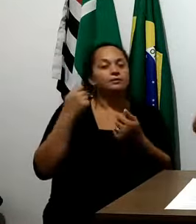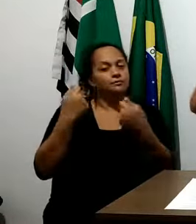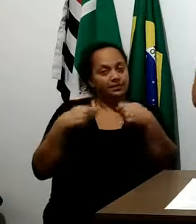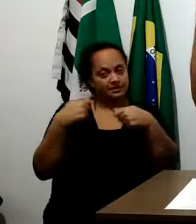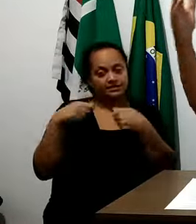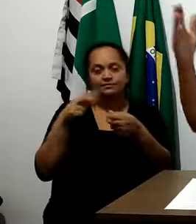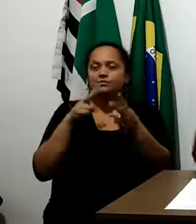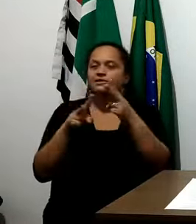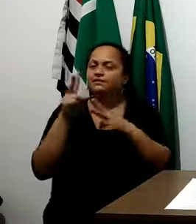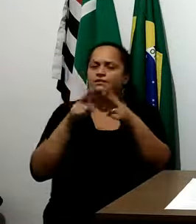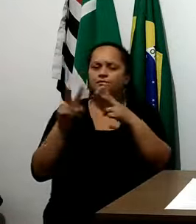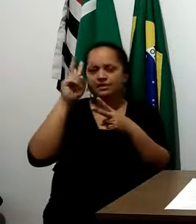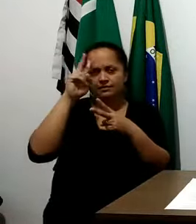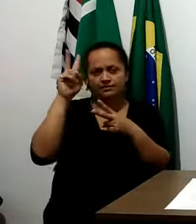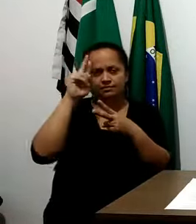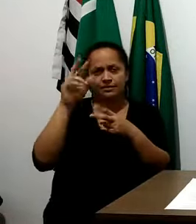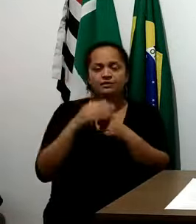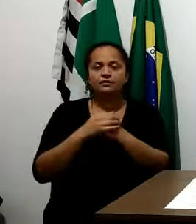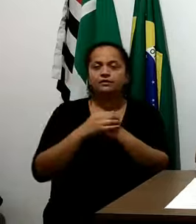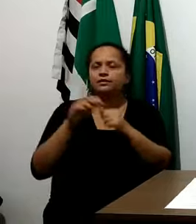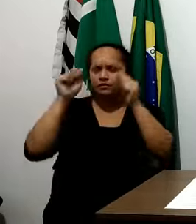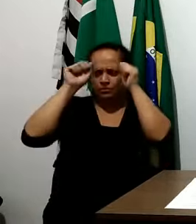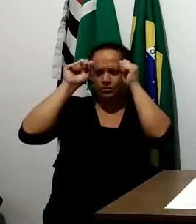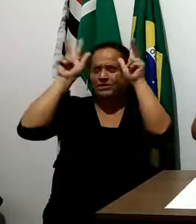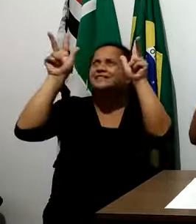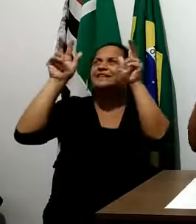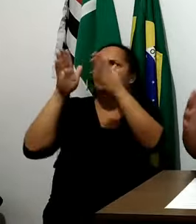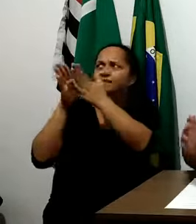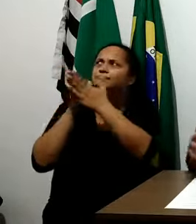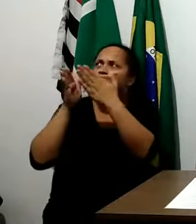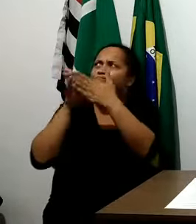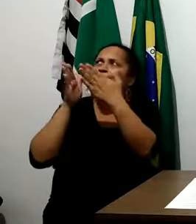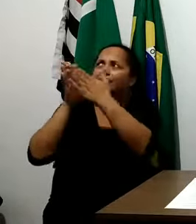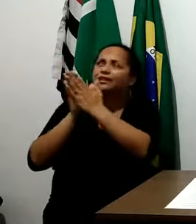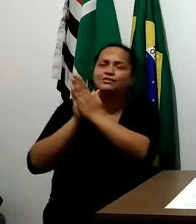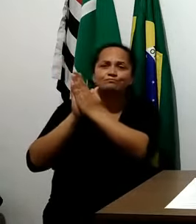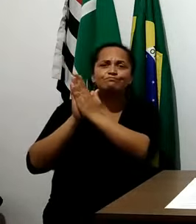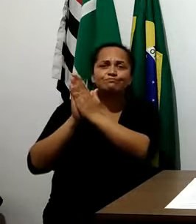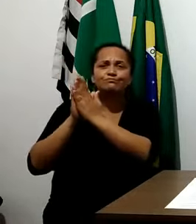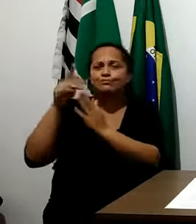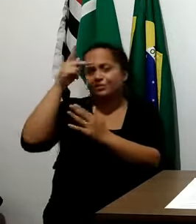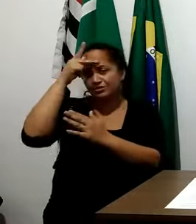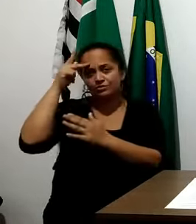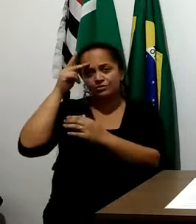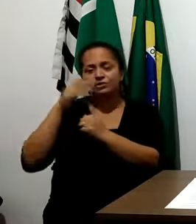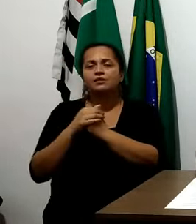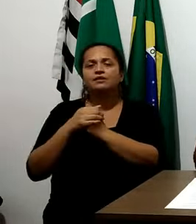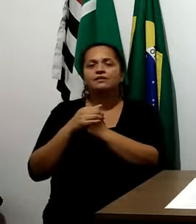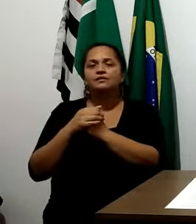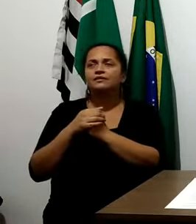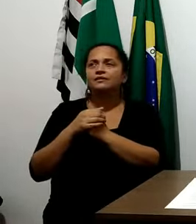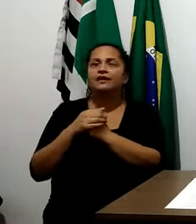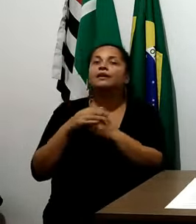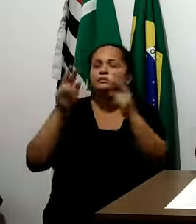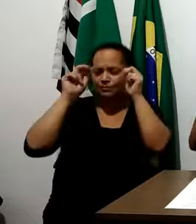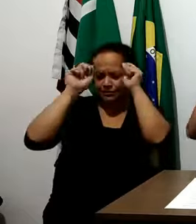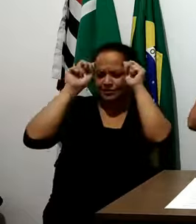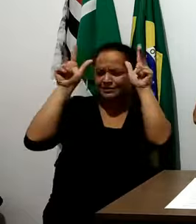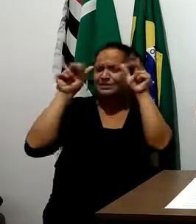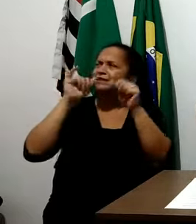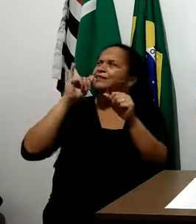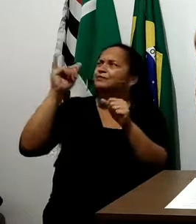E Moisés intercede pelo povo. Moisés, ele intercede de uma forma sobrenatural e fala: Senhor, eu sei